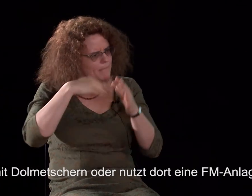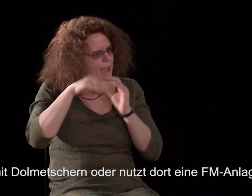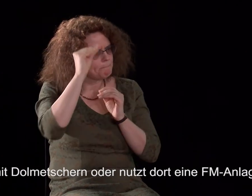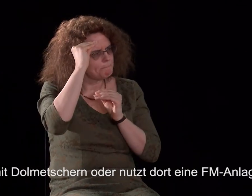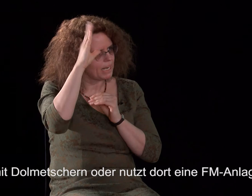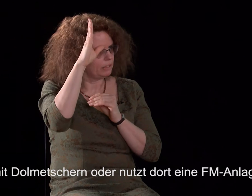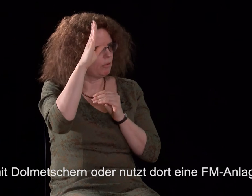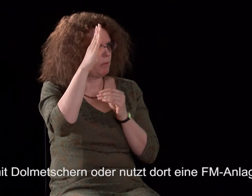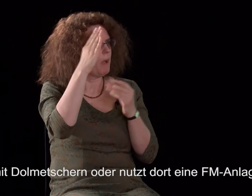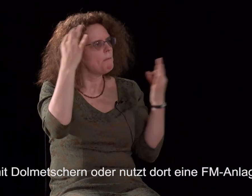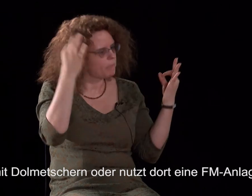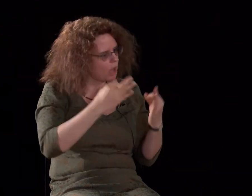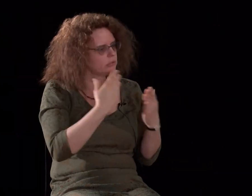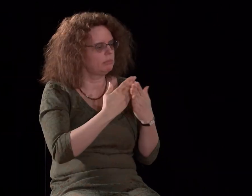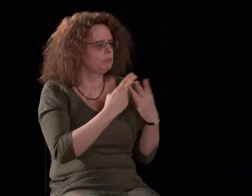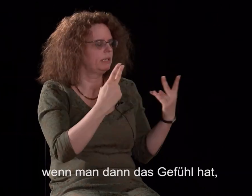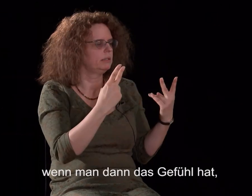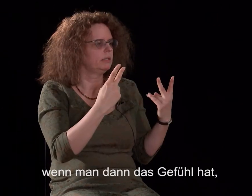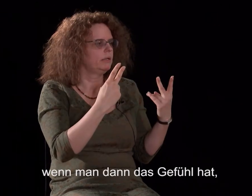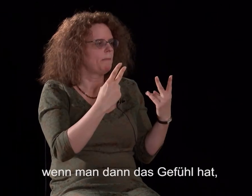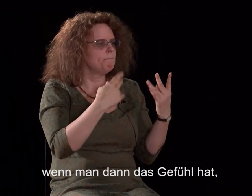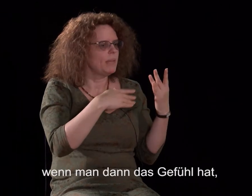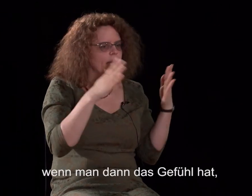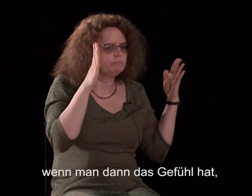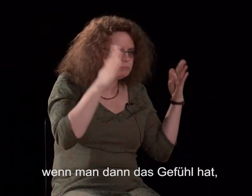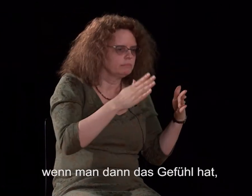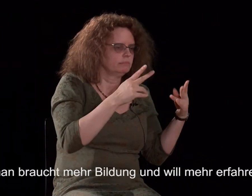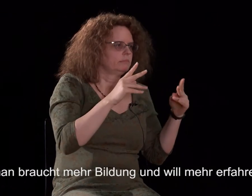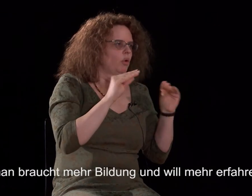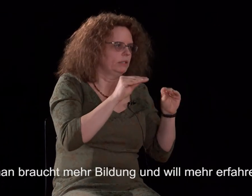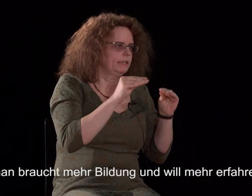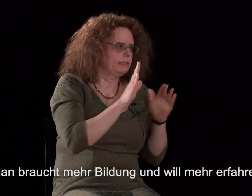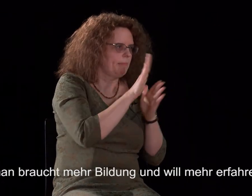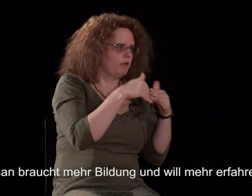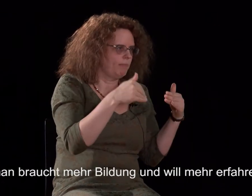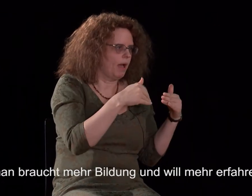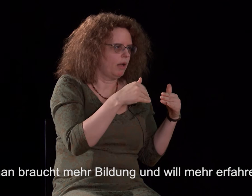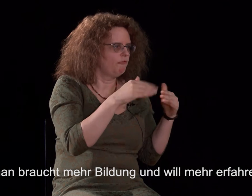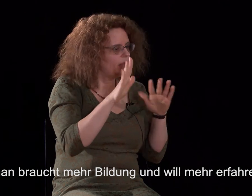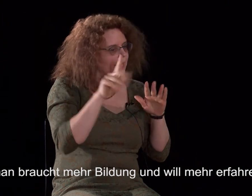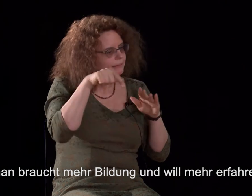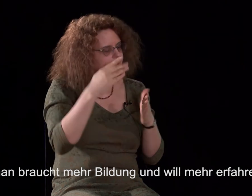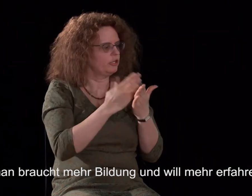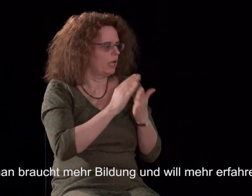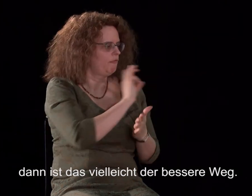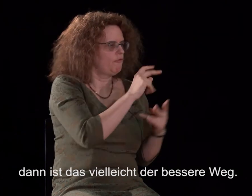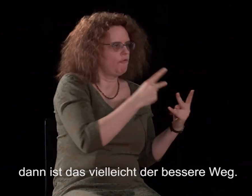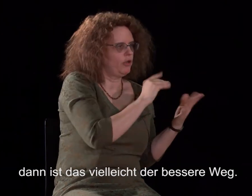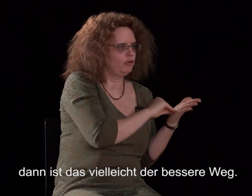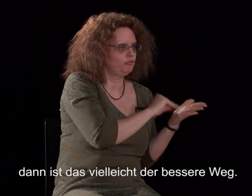oder FM-Anlage. Und wenn man das Gefühl hat, ja, man braucht mehr Bildung und man will mehr erfahren, dann ist das